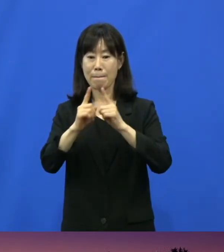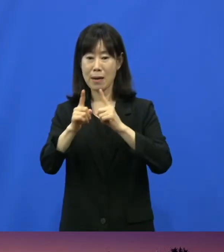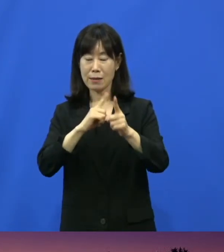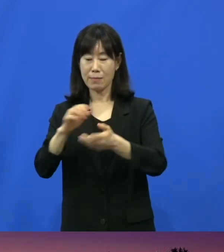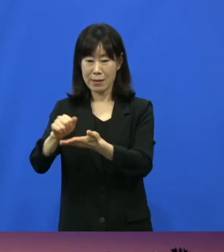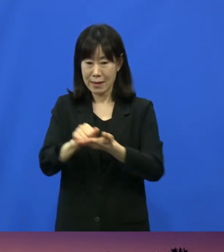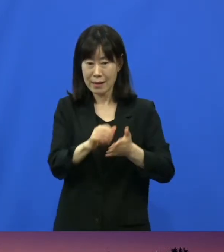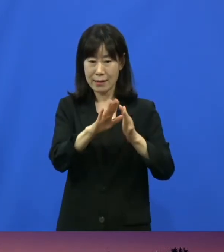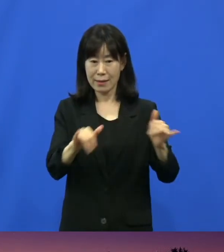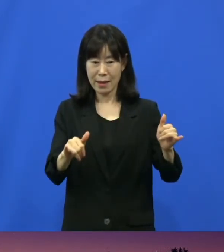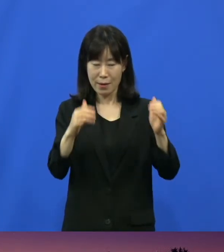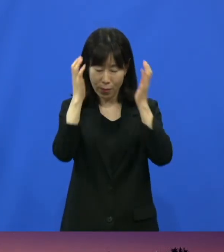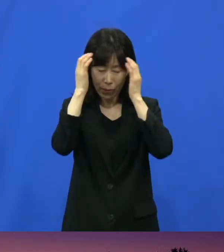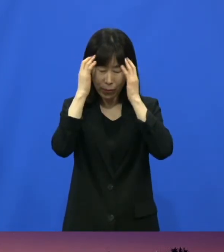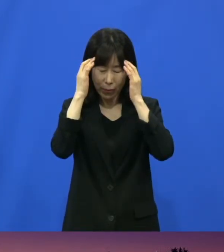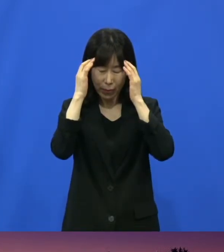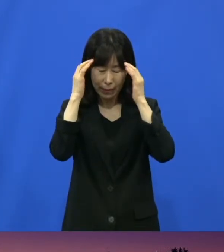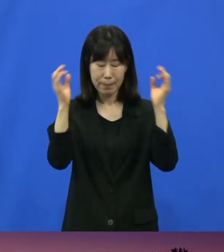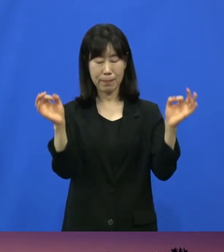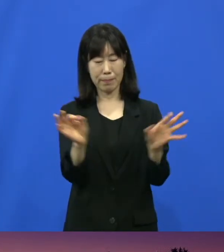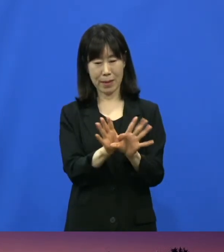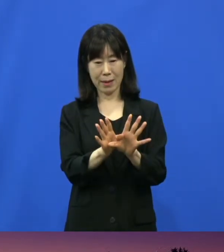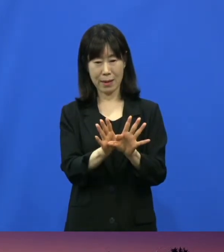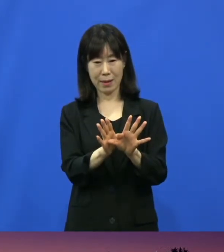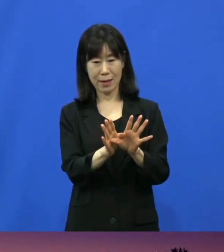꽂히면 뿔떡 일어나는 게 없어요.